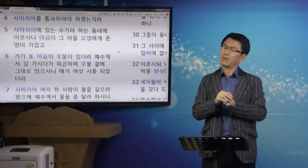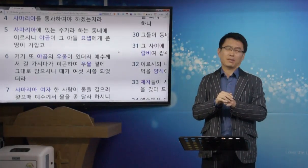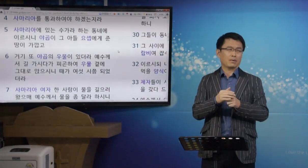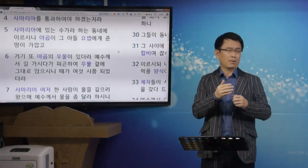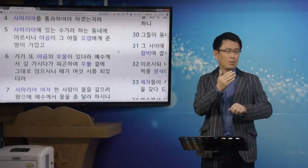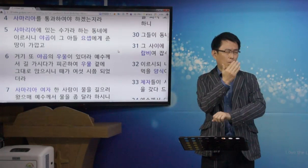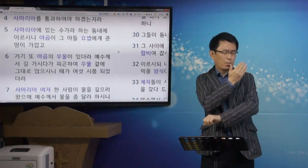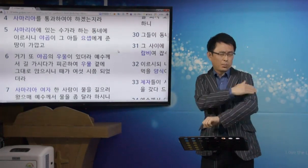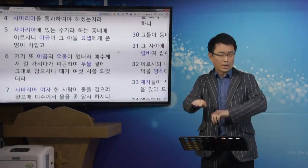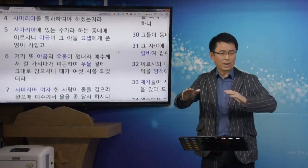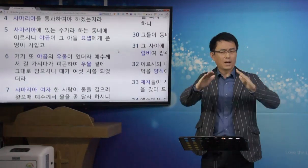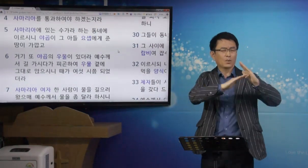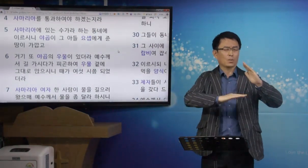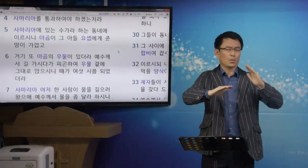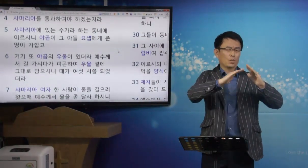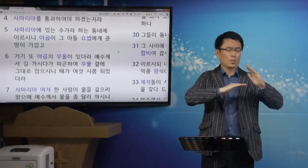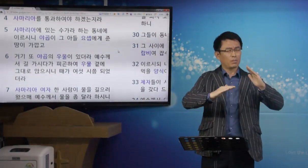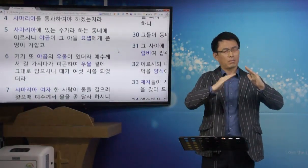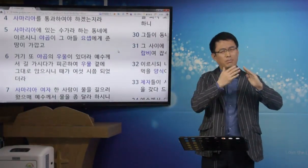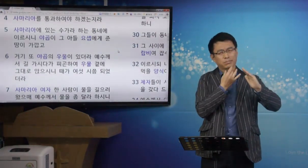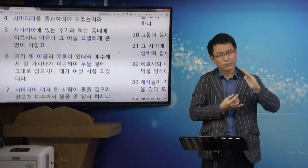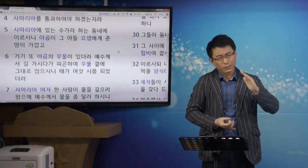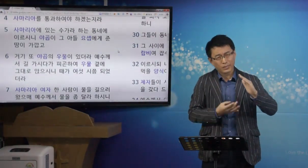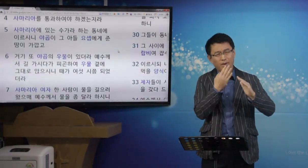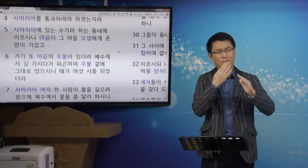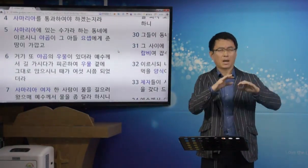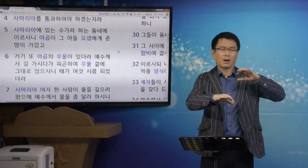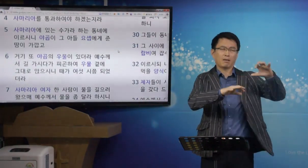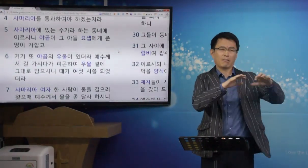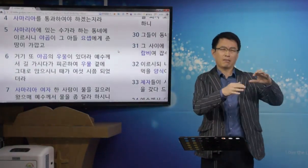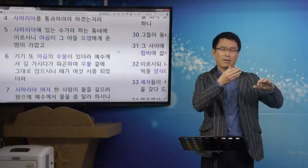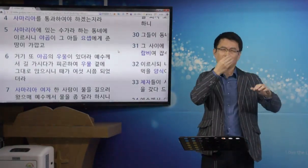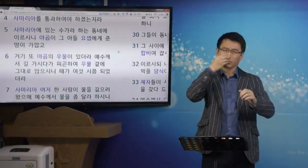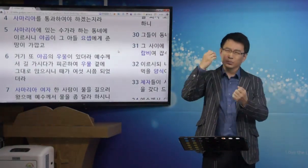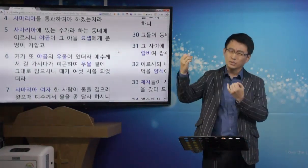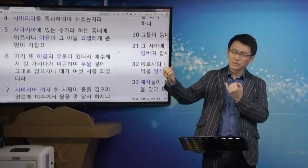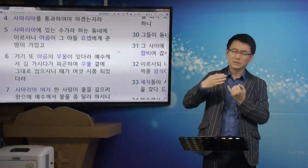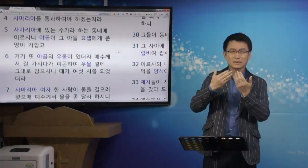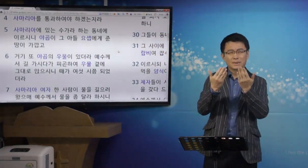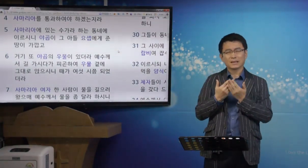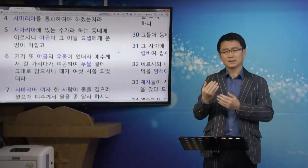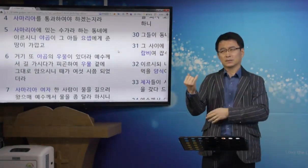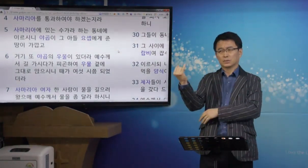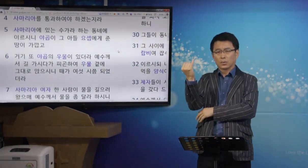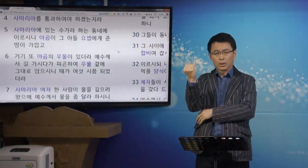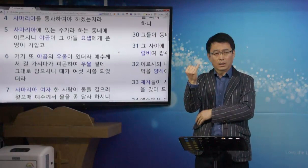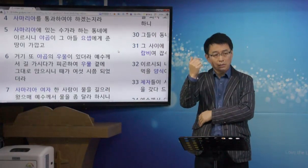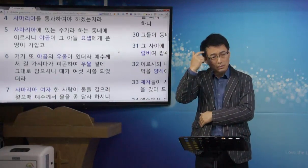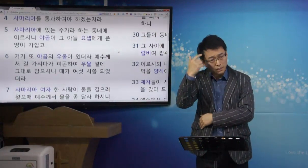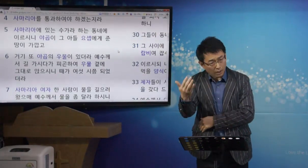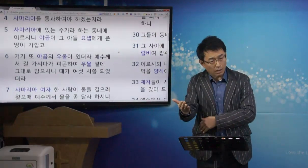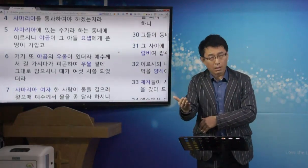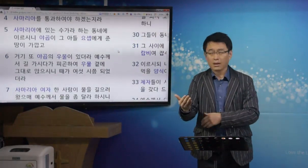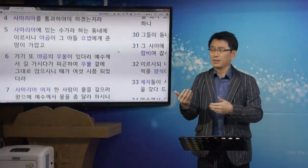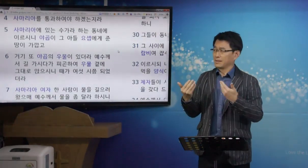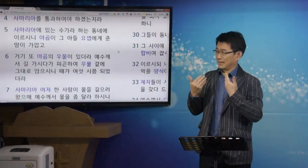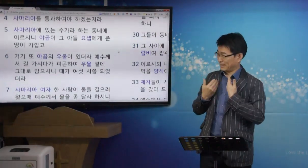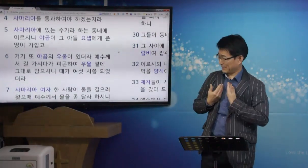불쌍한 여인인지 정말 가족 가운데 그 마을 가운데 무시를 당하는 비참한